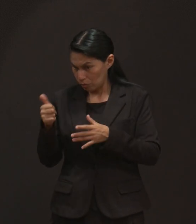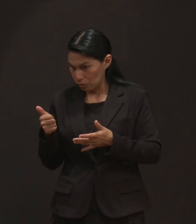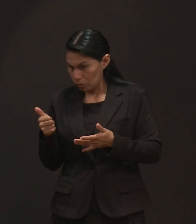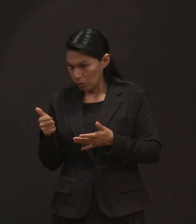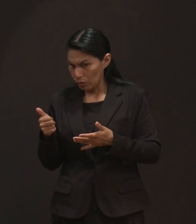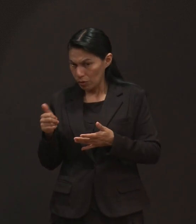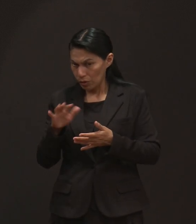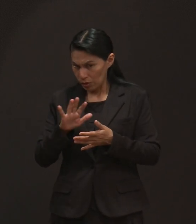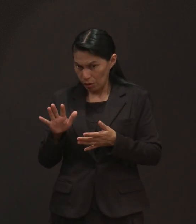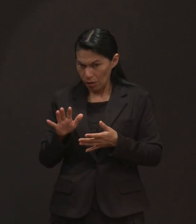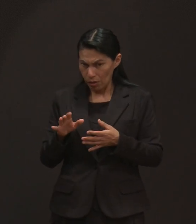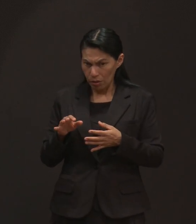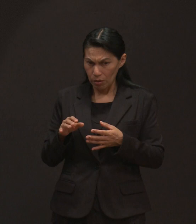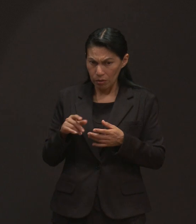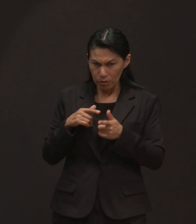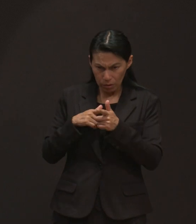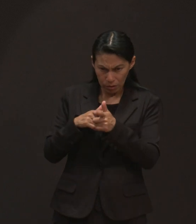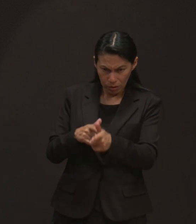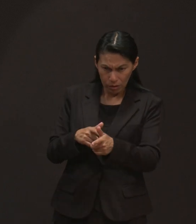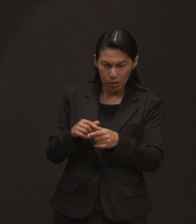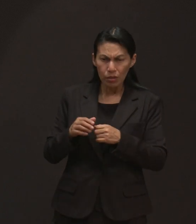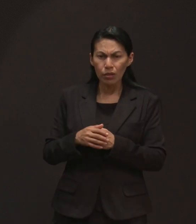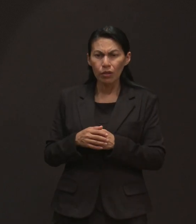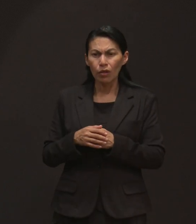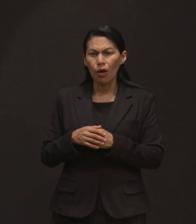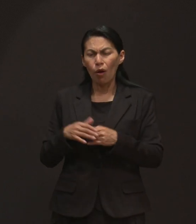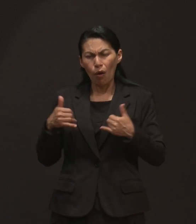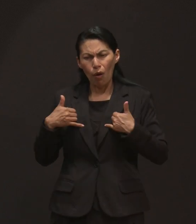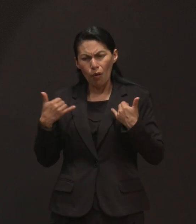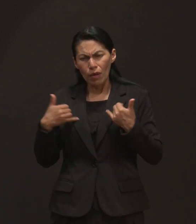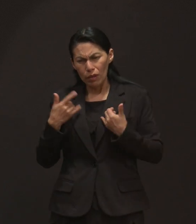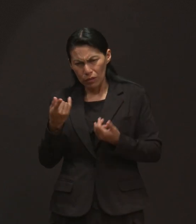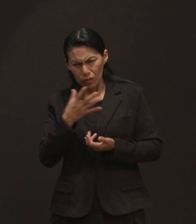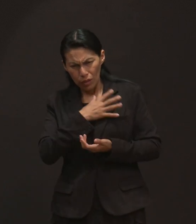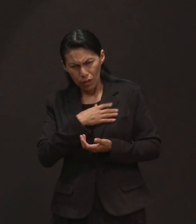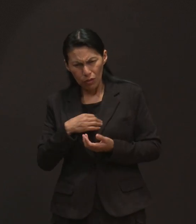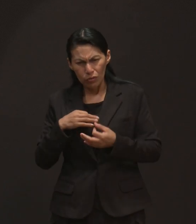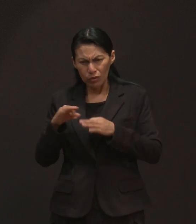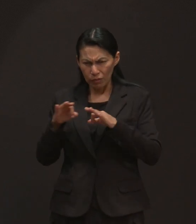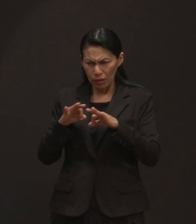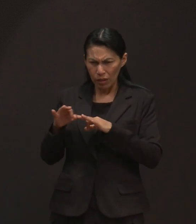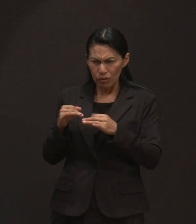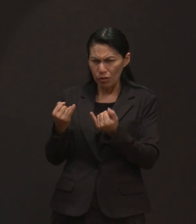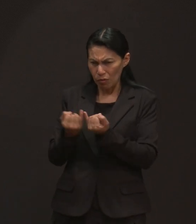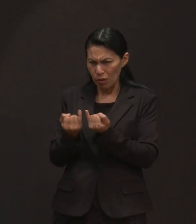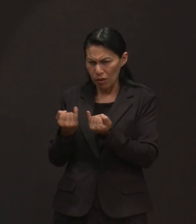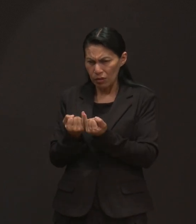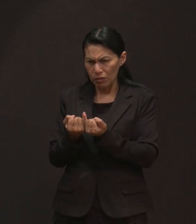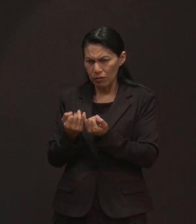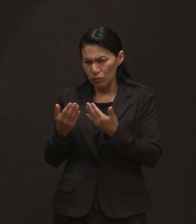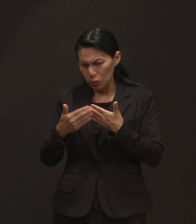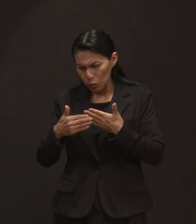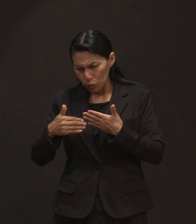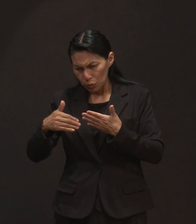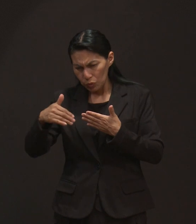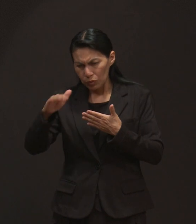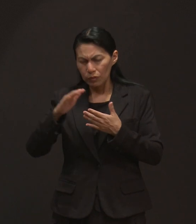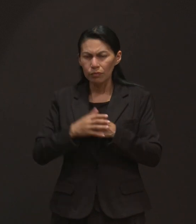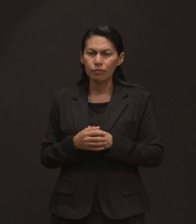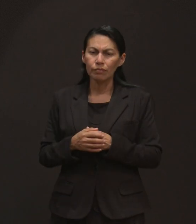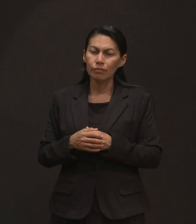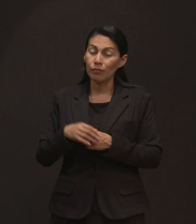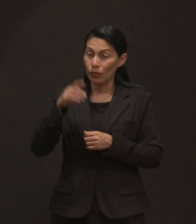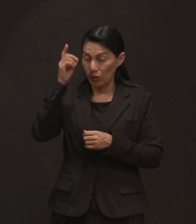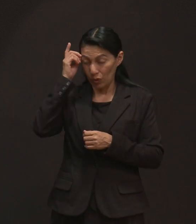ya fueron saliendo adelante. Quizás los otros muchachos también consiguieron y fueron